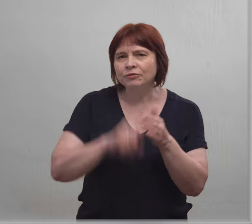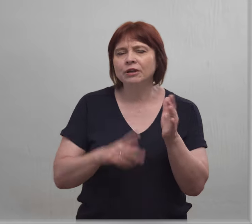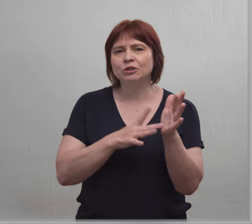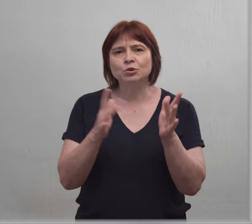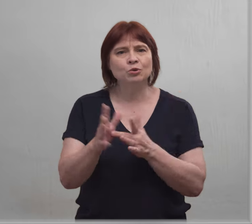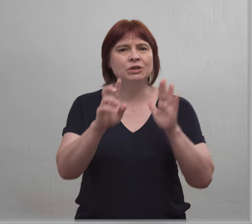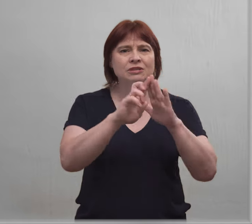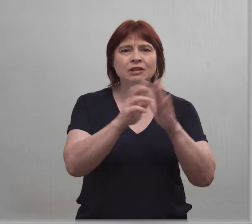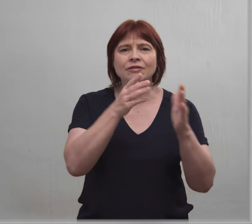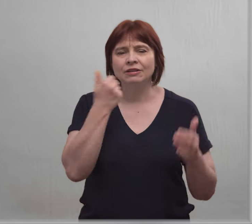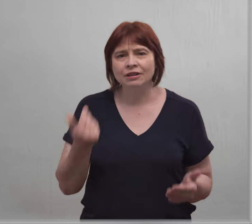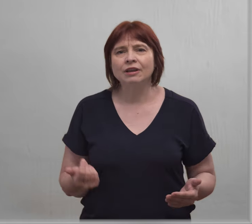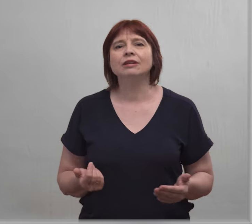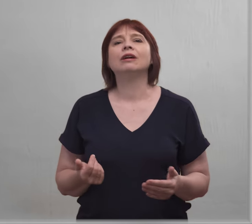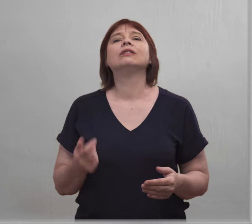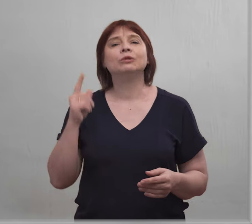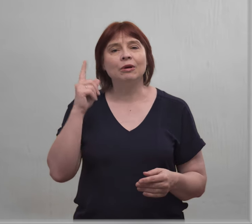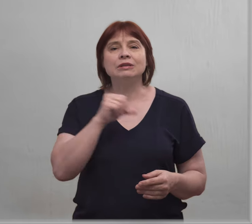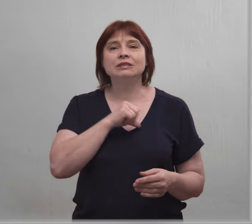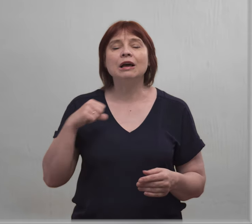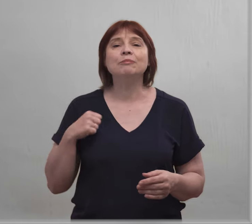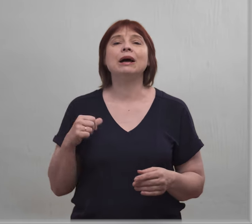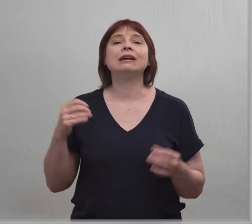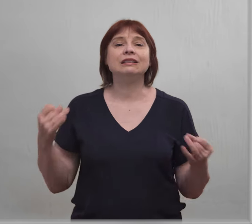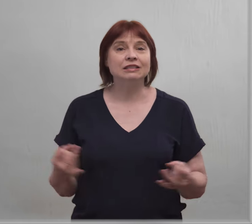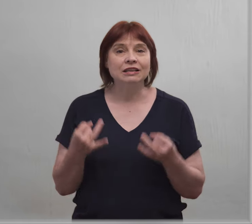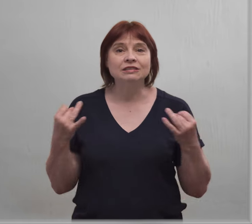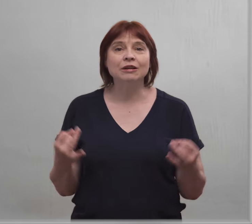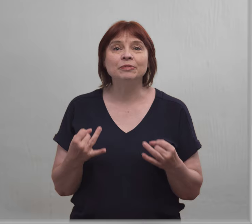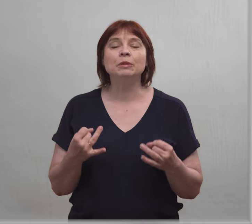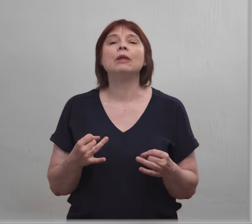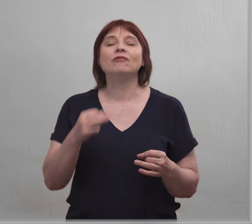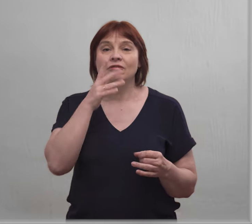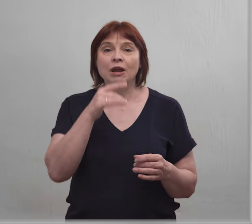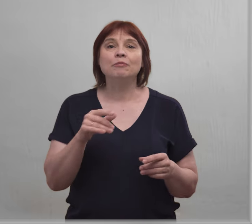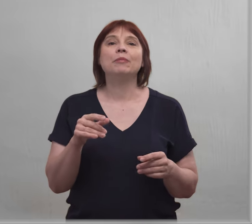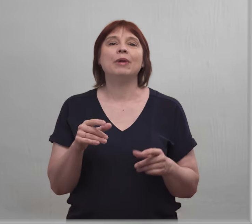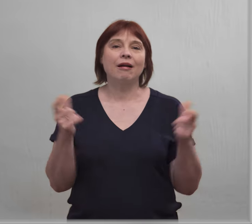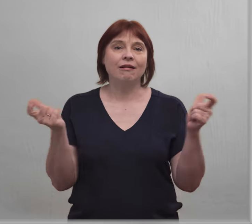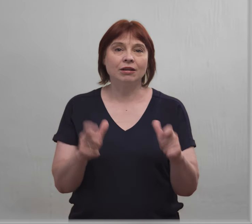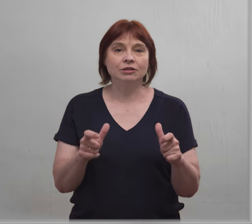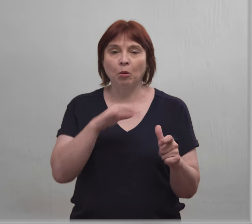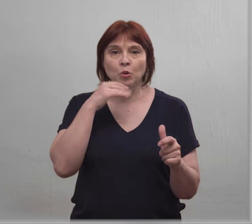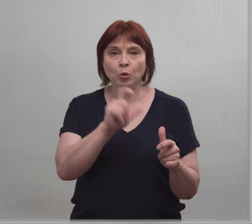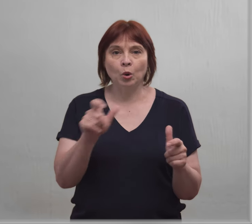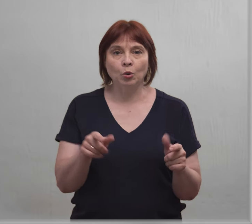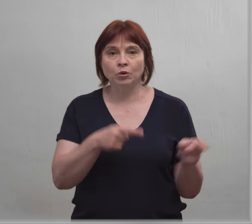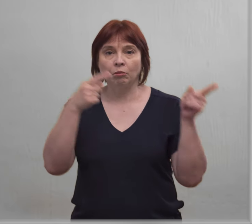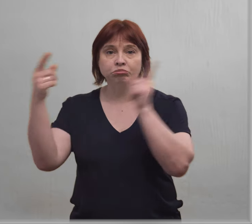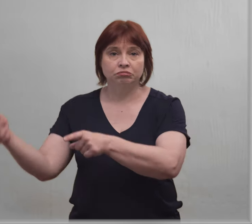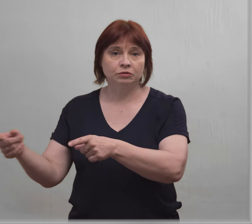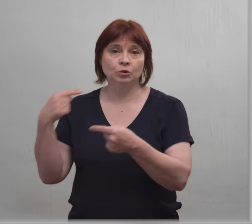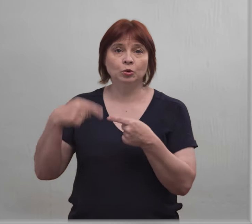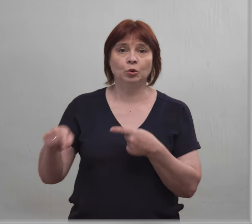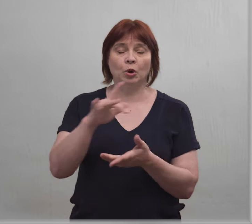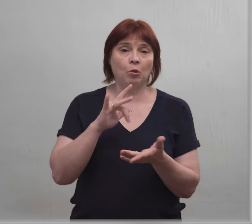сети. Кто-то в Алматы переезжает. Знаете, самое интересное, во время карантина многие люди решили поменять место жительства.